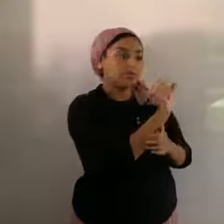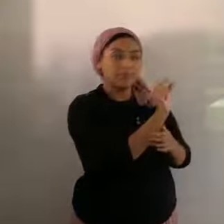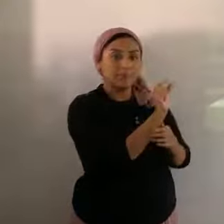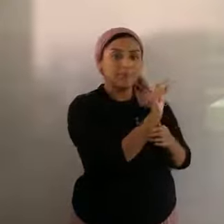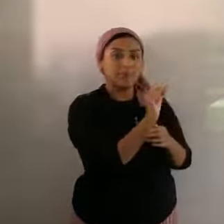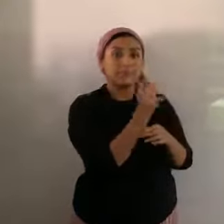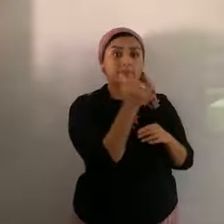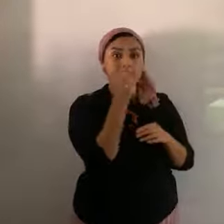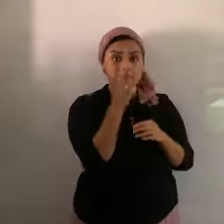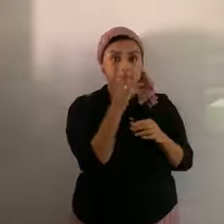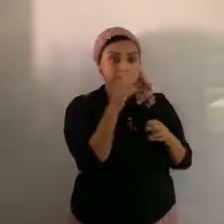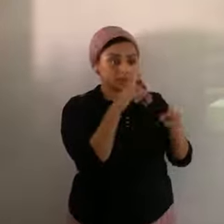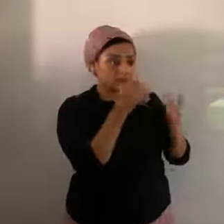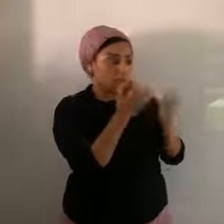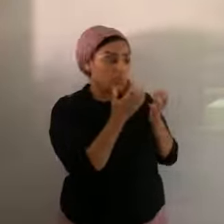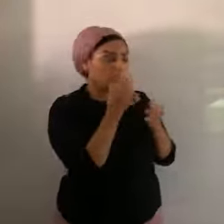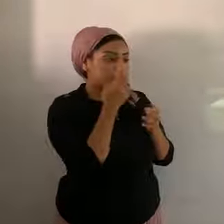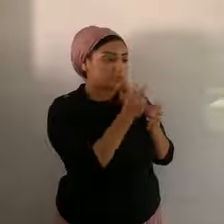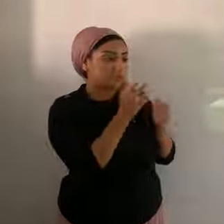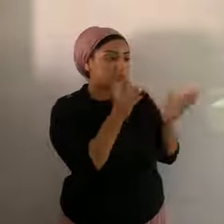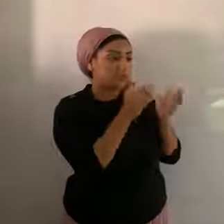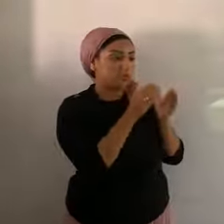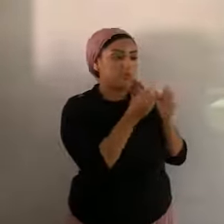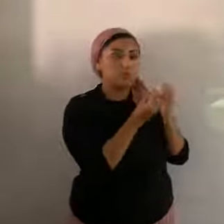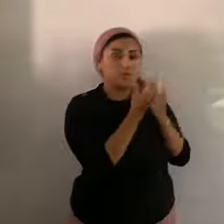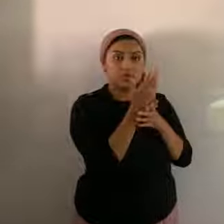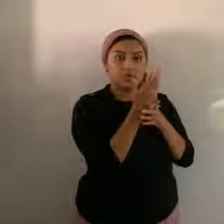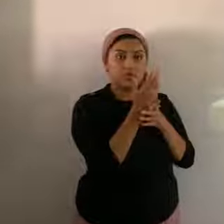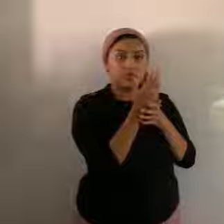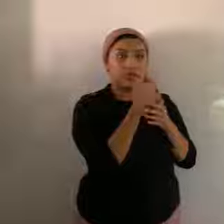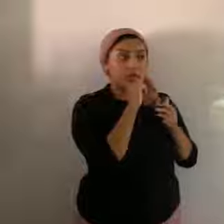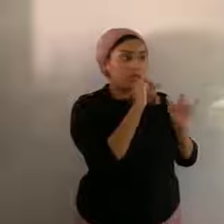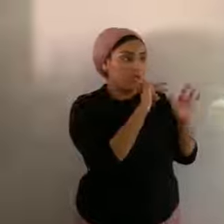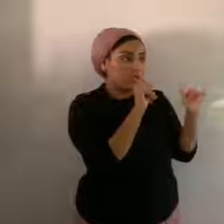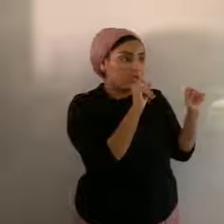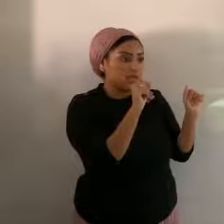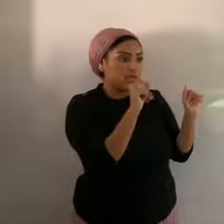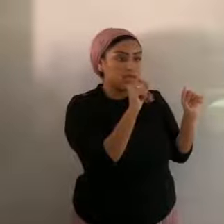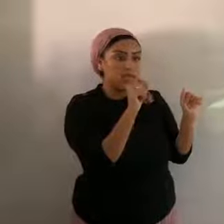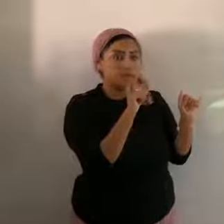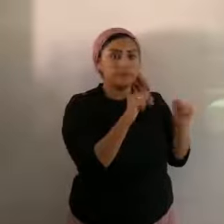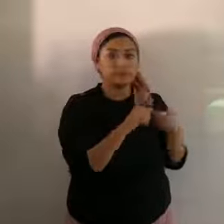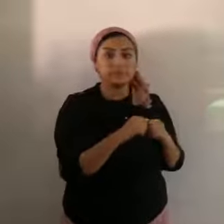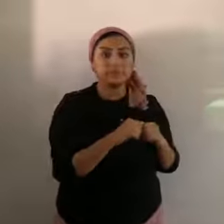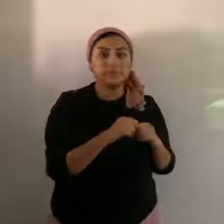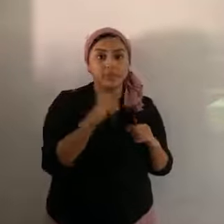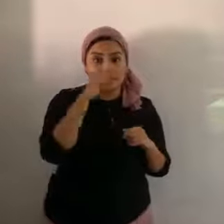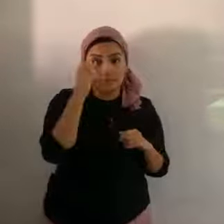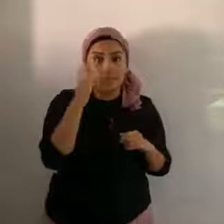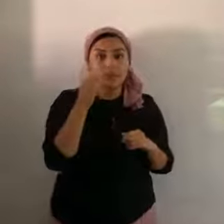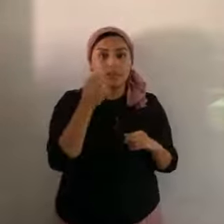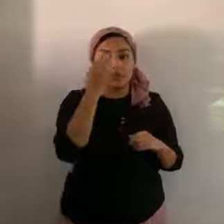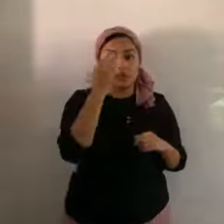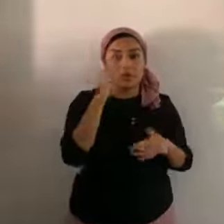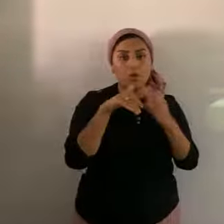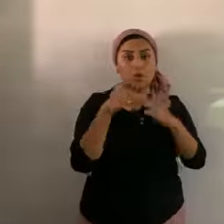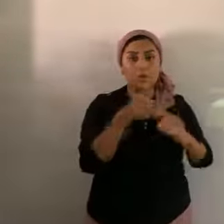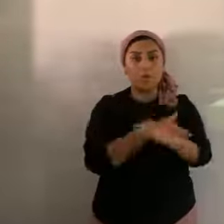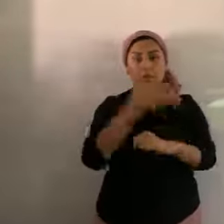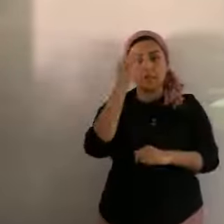esperaba encontrar los pequeños frutos, no esperaba encontrar higos, porque el Eterno es el